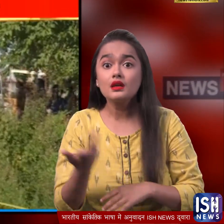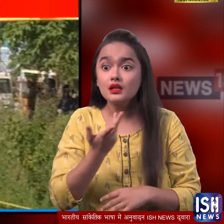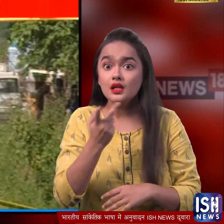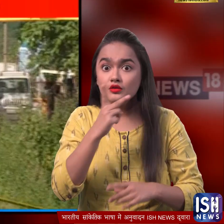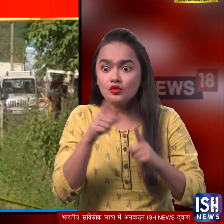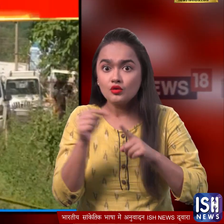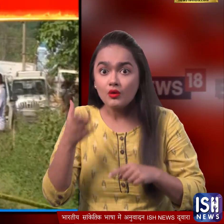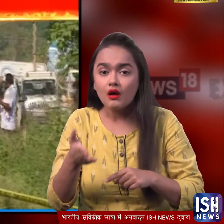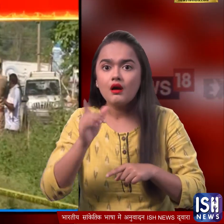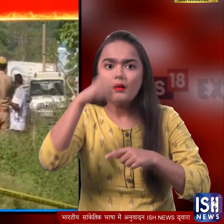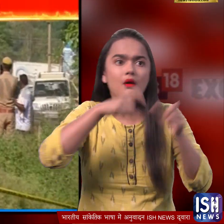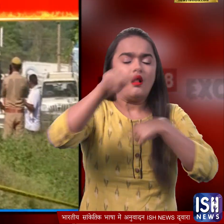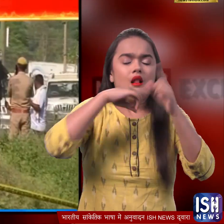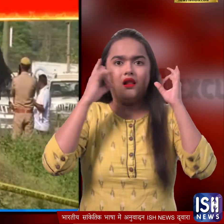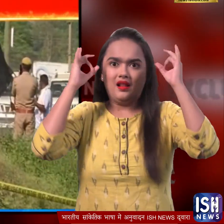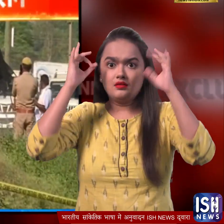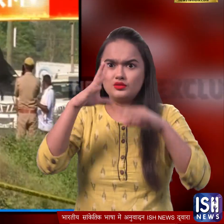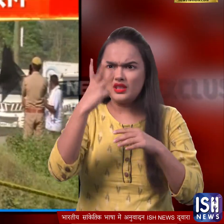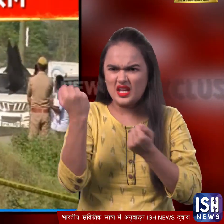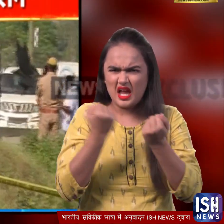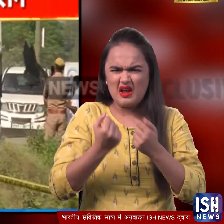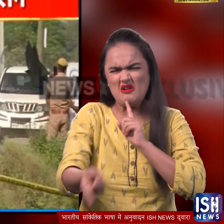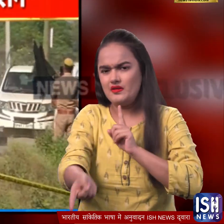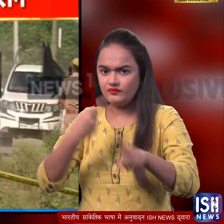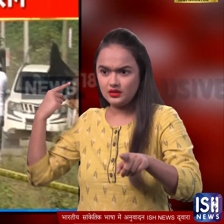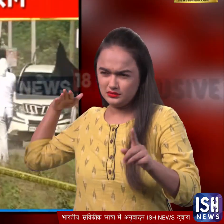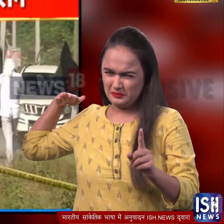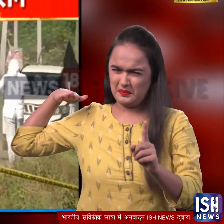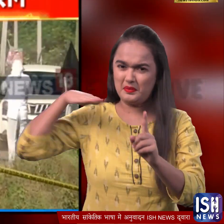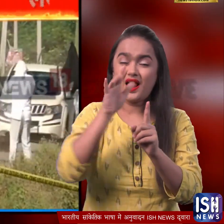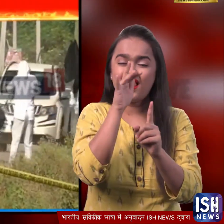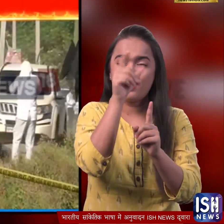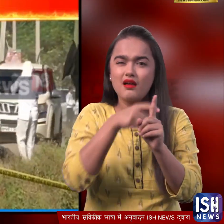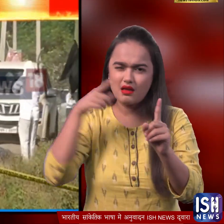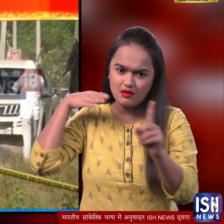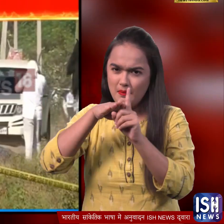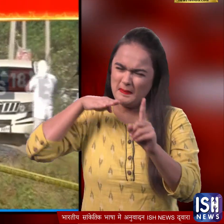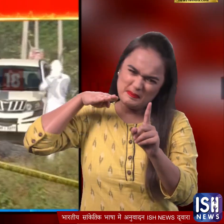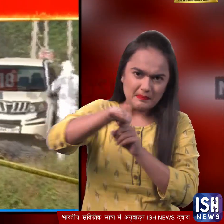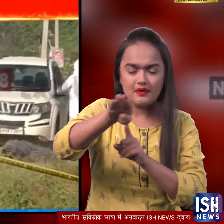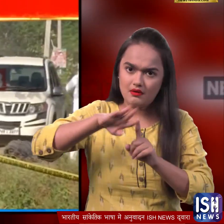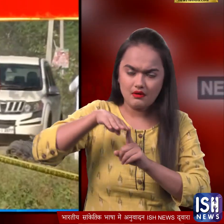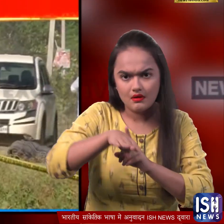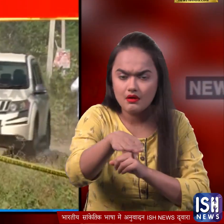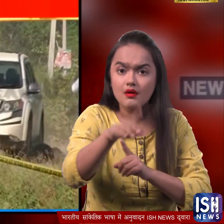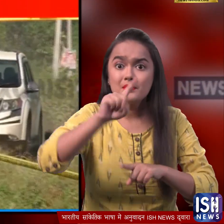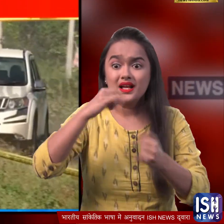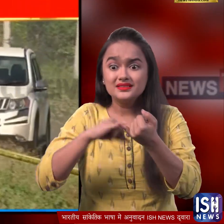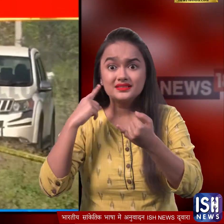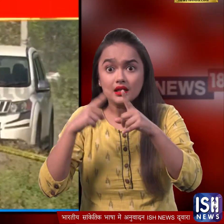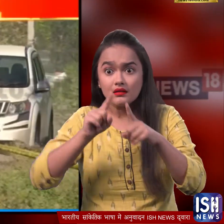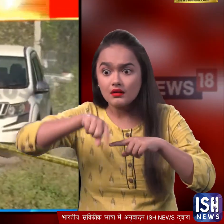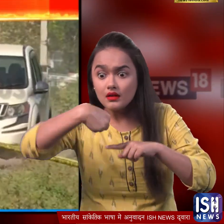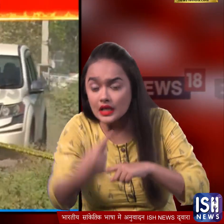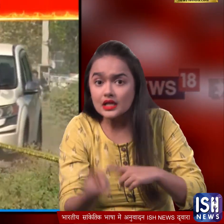जिसकी वजह से हिंसा भड़की थी। 3 गाड़ियां तेजी से पुतलों की तरफ बढ़ीं और उन्हें कुचलते हुए आगे बढ़ गईं। यही नहीं, एसआईटी ने इसके बाद